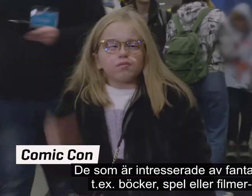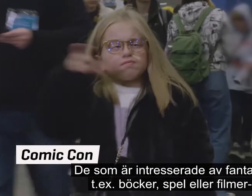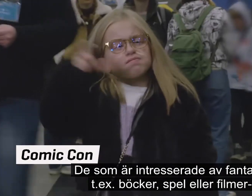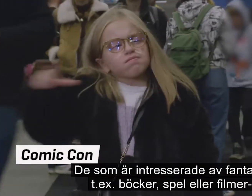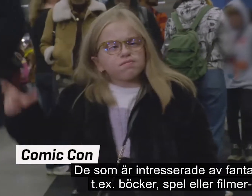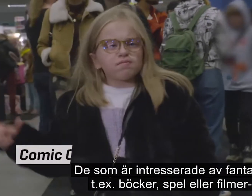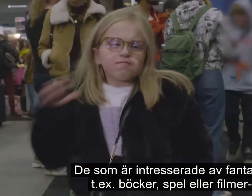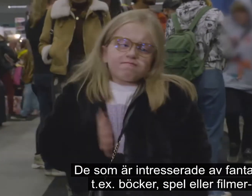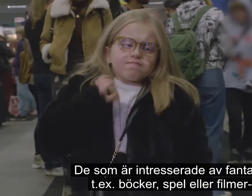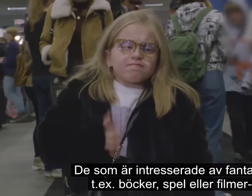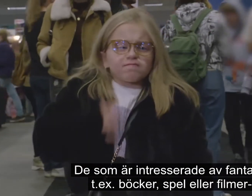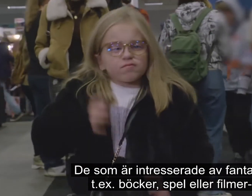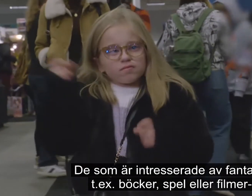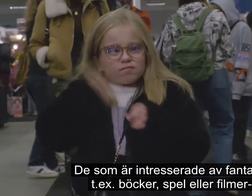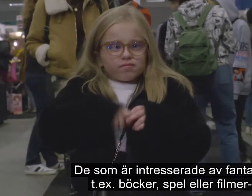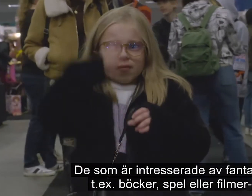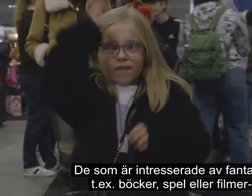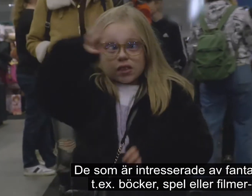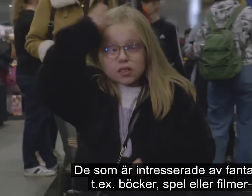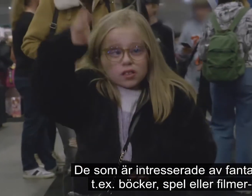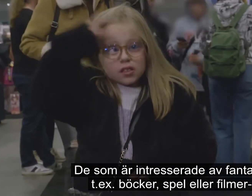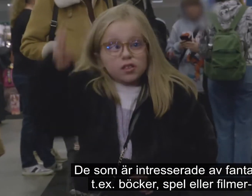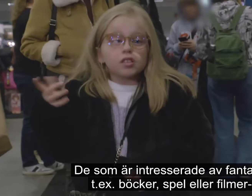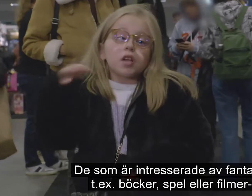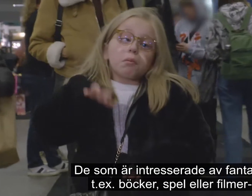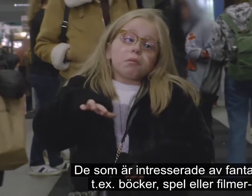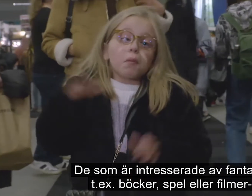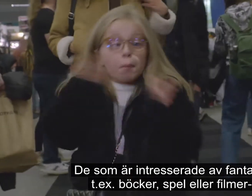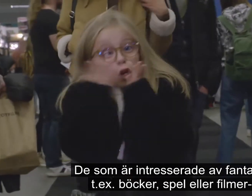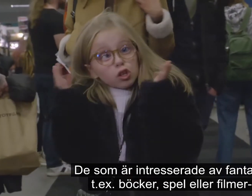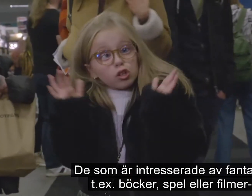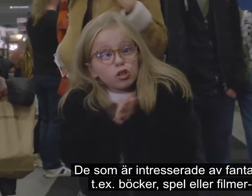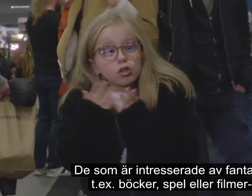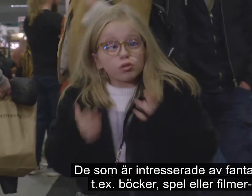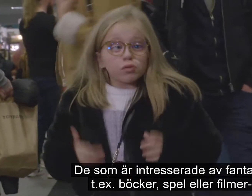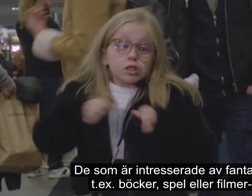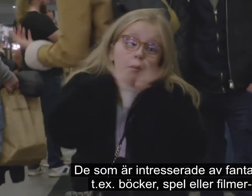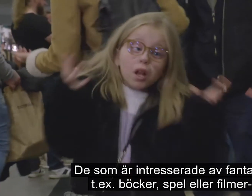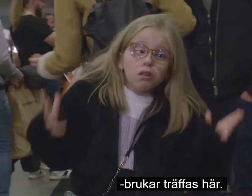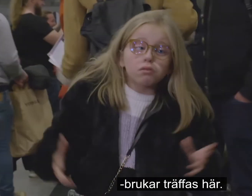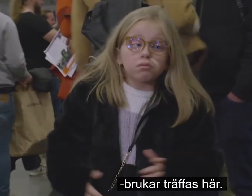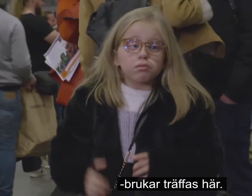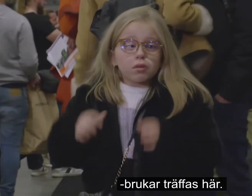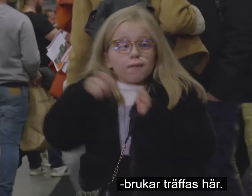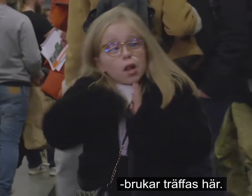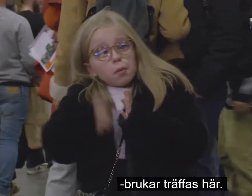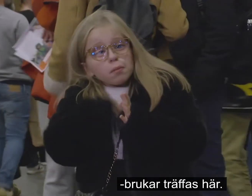Och de som är intresserade av fantasy, till exempel böcker, spel eller filmer, de brukar träffas